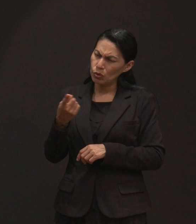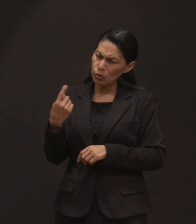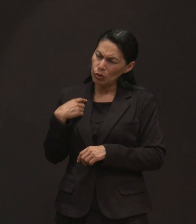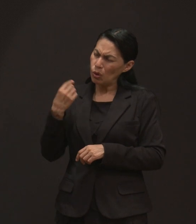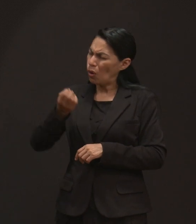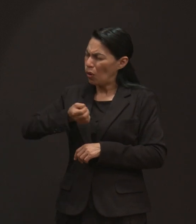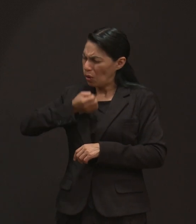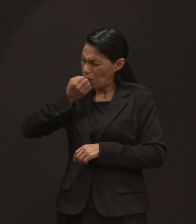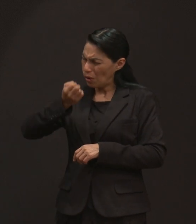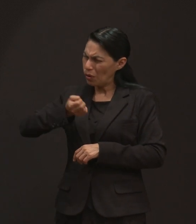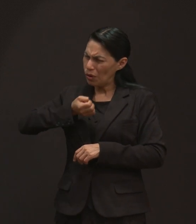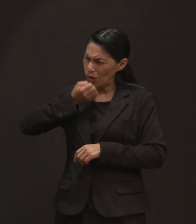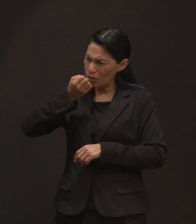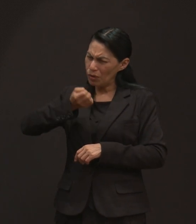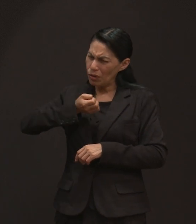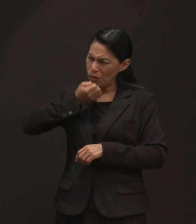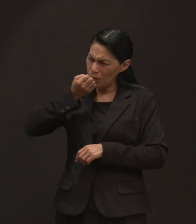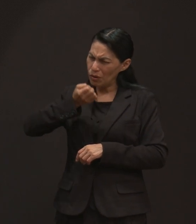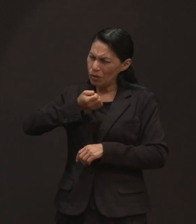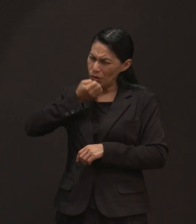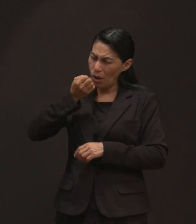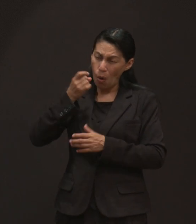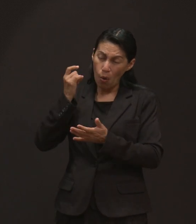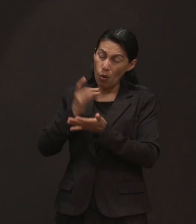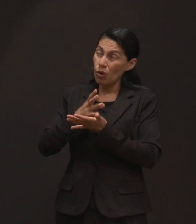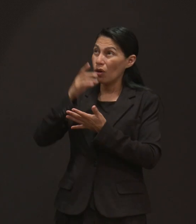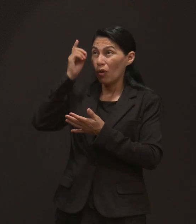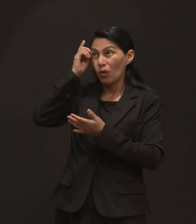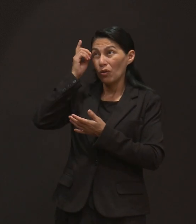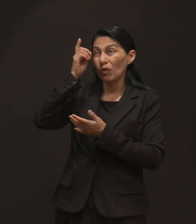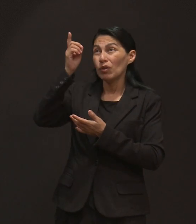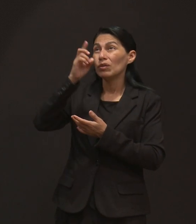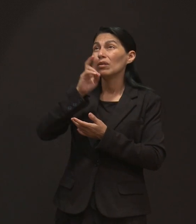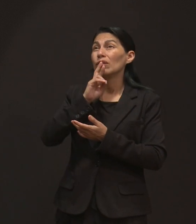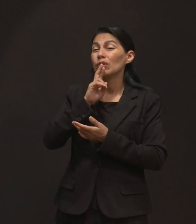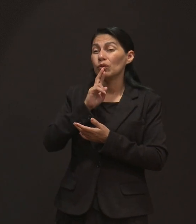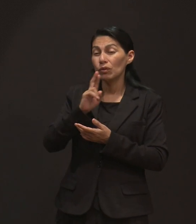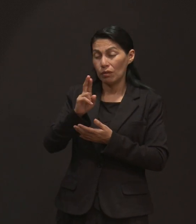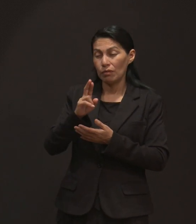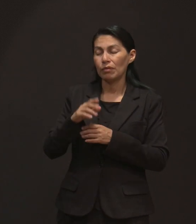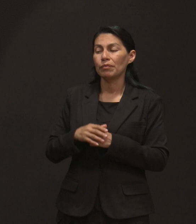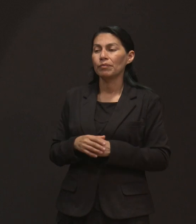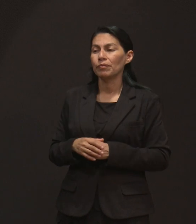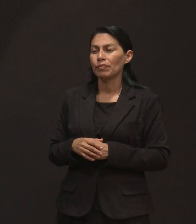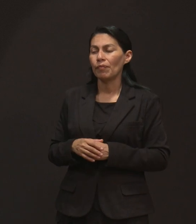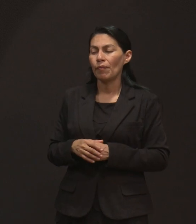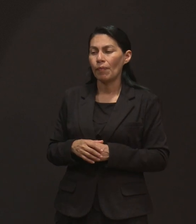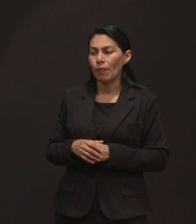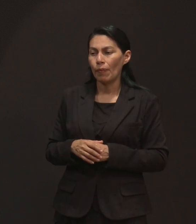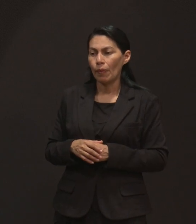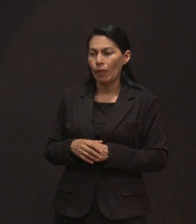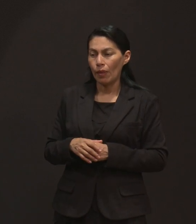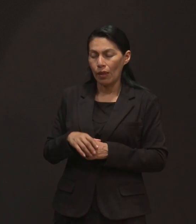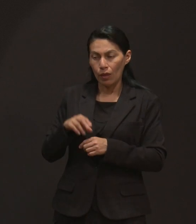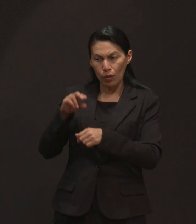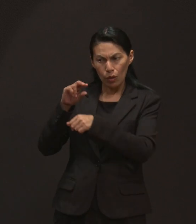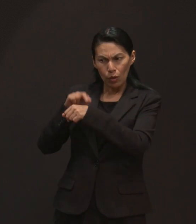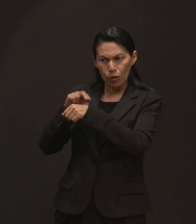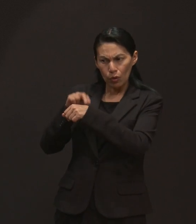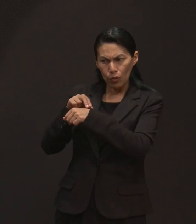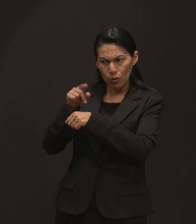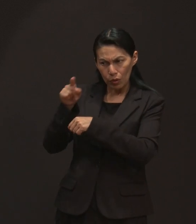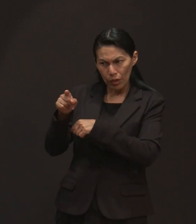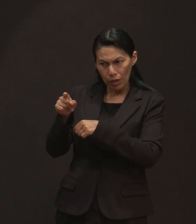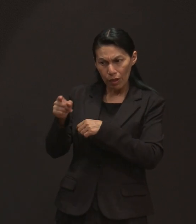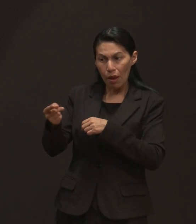el doctor, pero claro, siempre todo en oración, porque solo Dios es el único que podría ir abriendo el camino para que